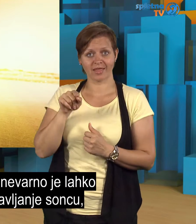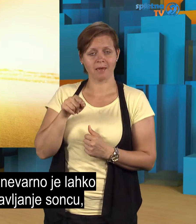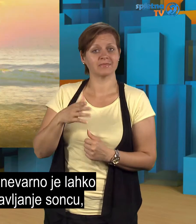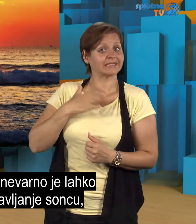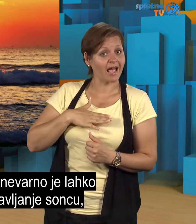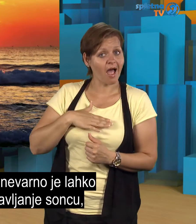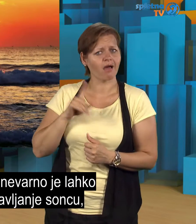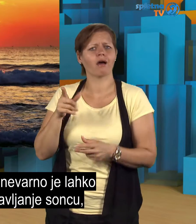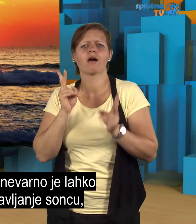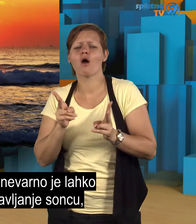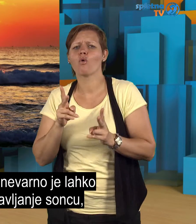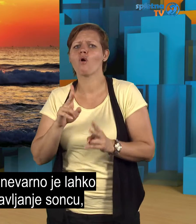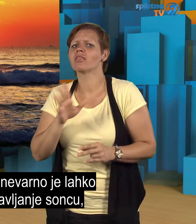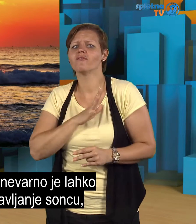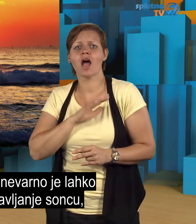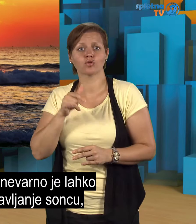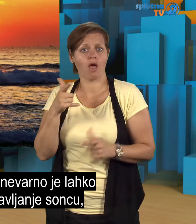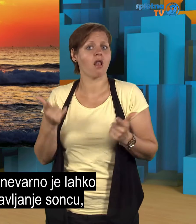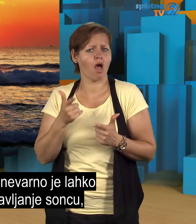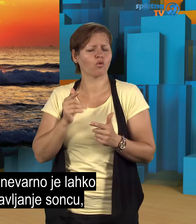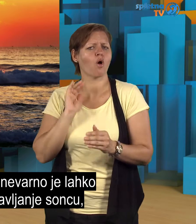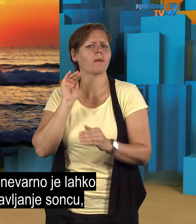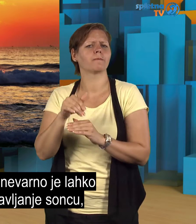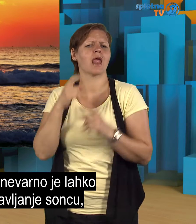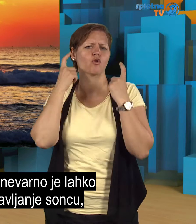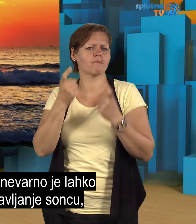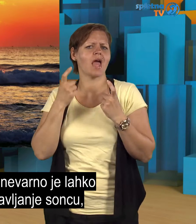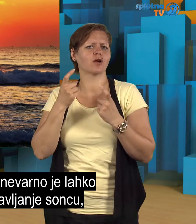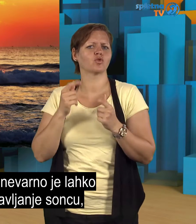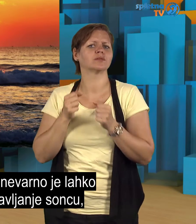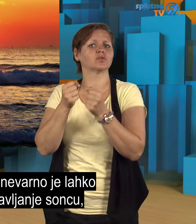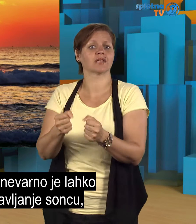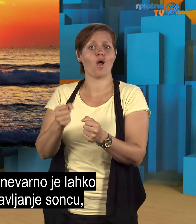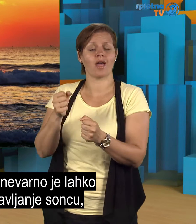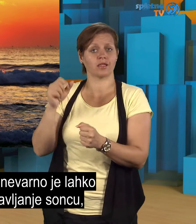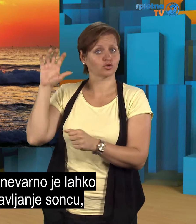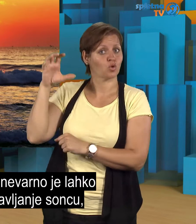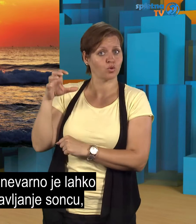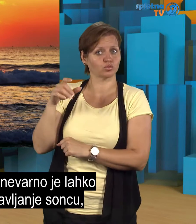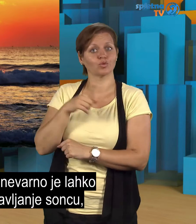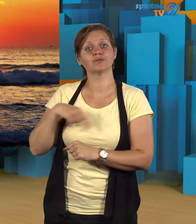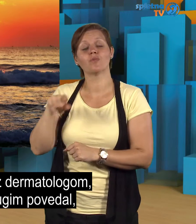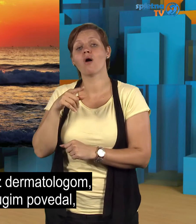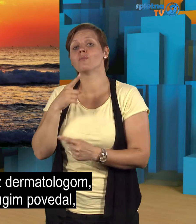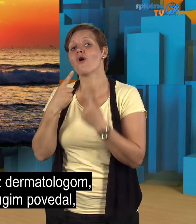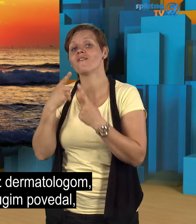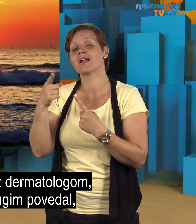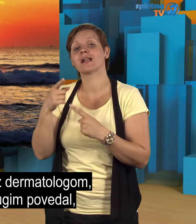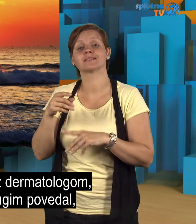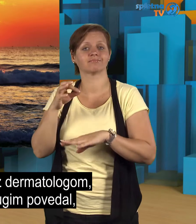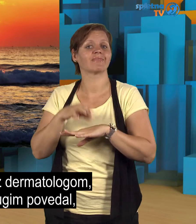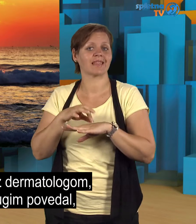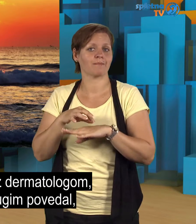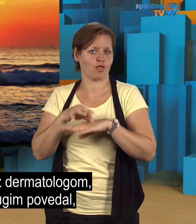O tem, zakaj in kako nevarno je lahko prekomerno izpostavljanje soncu, smo se pogovarjali z dermatologom, ki nam je med drugim